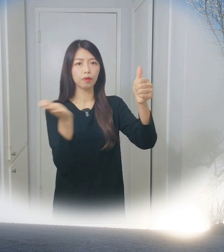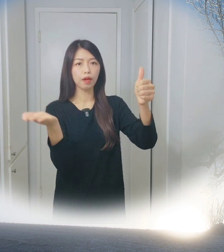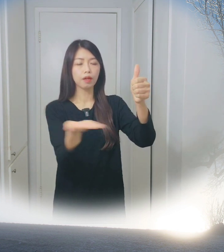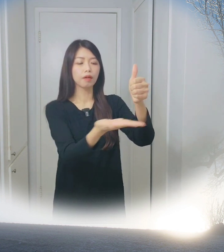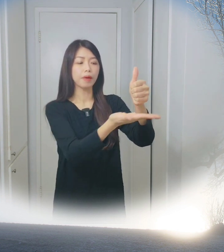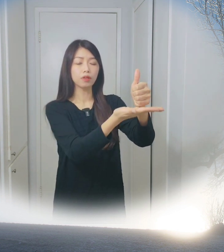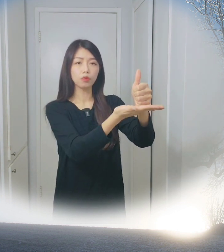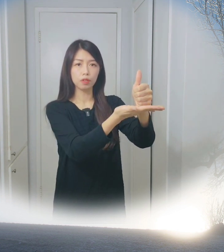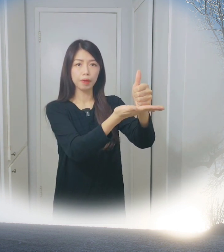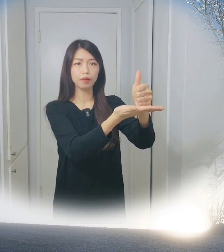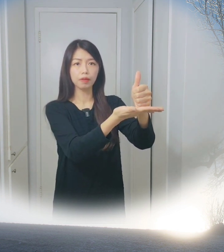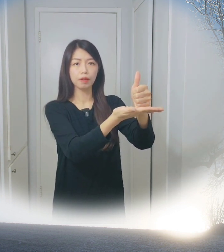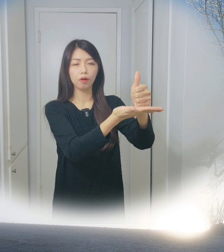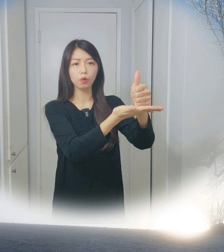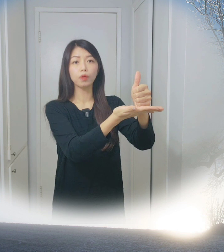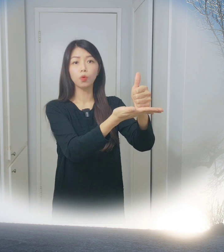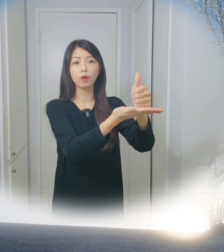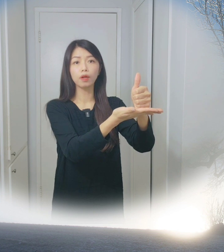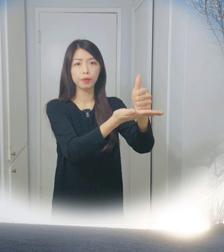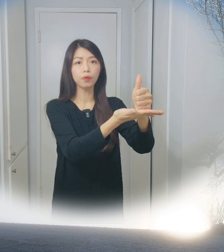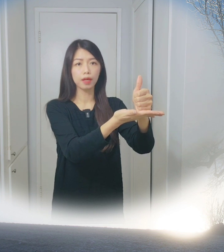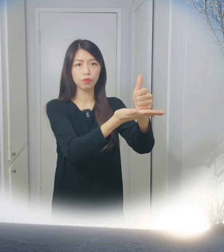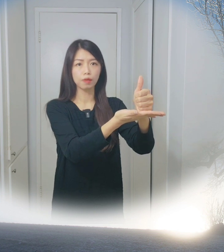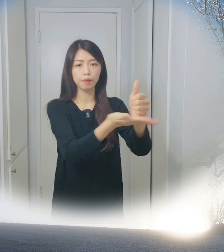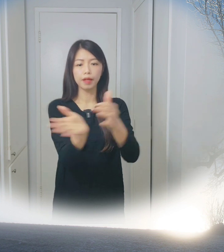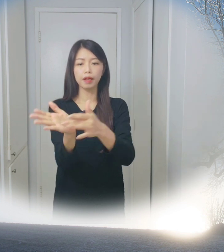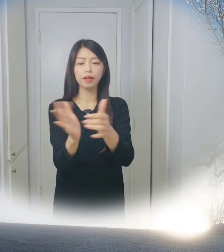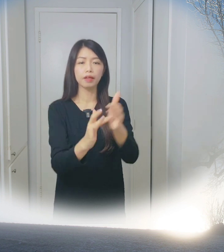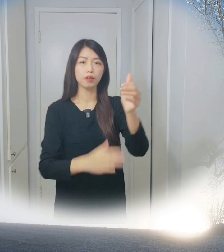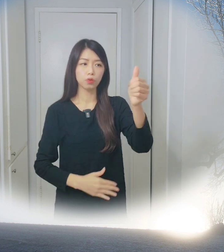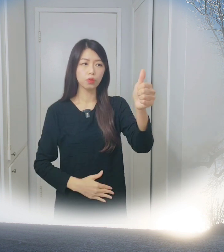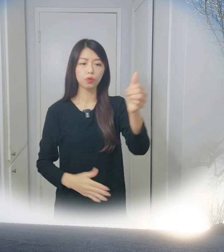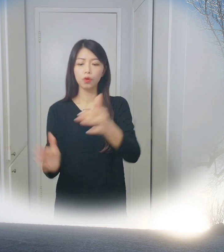예수님도 이렇게 받쳐주시면 좀 더 존경의 의미로 예수님입니다.